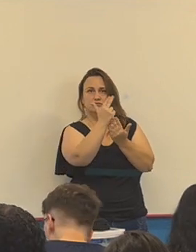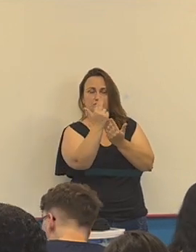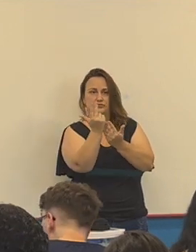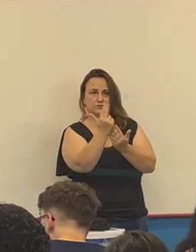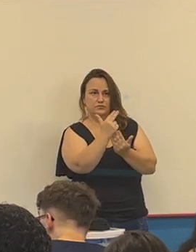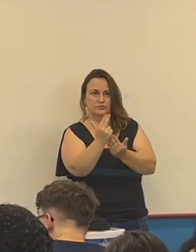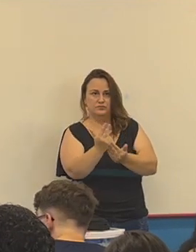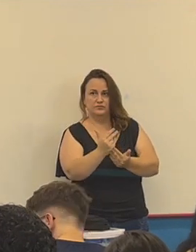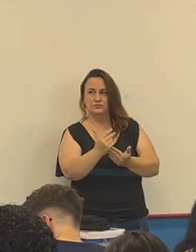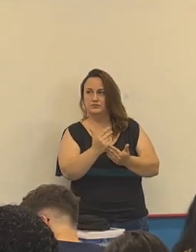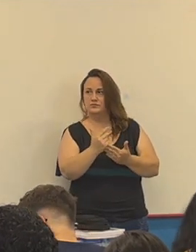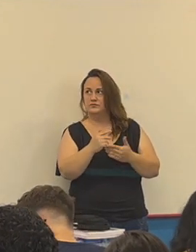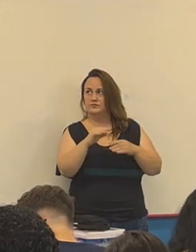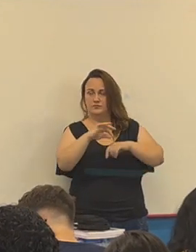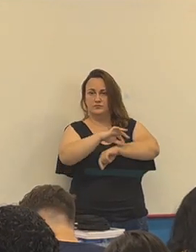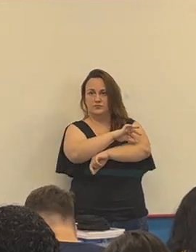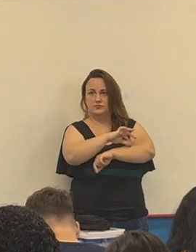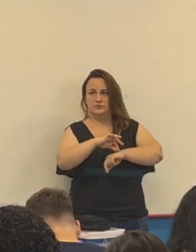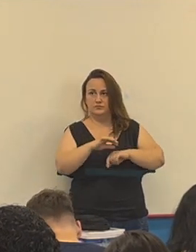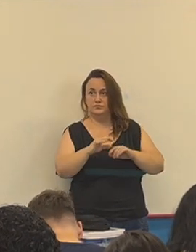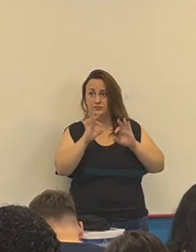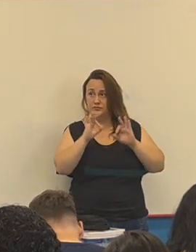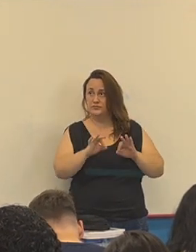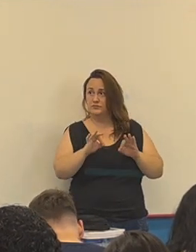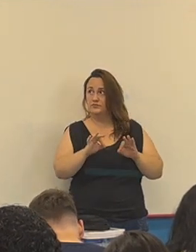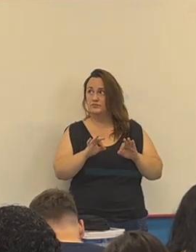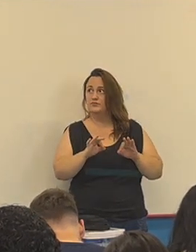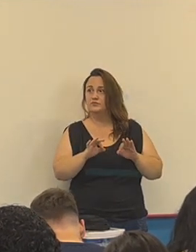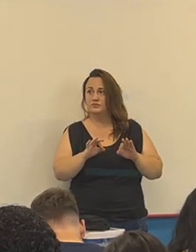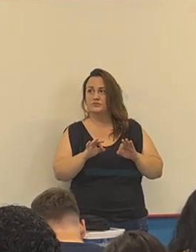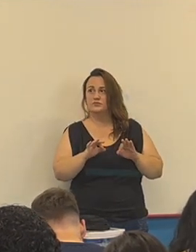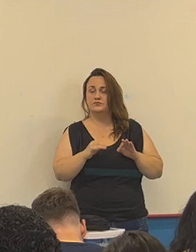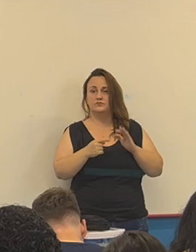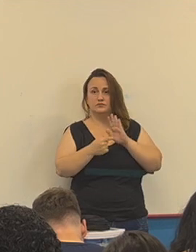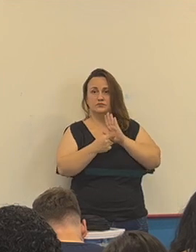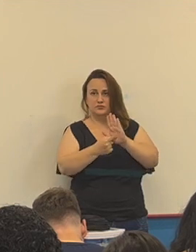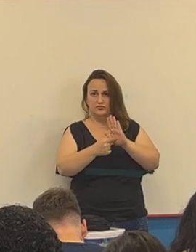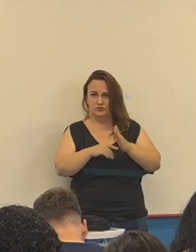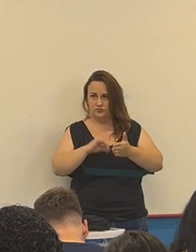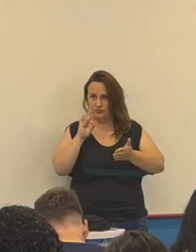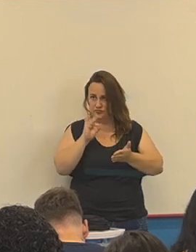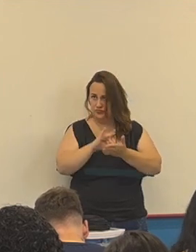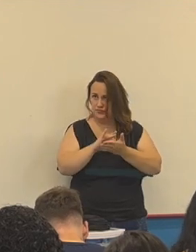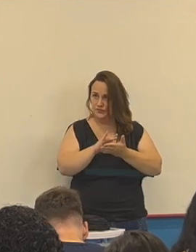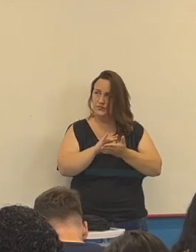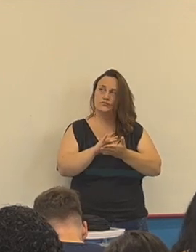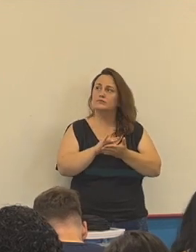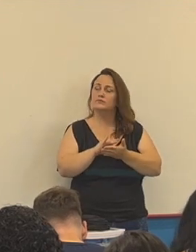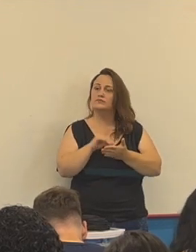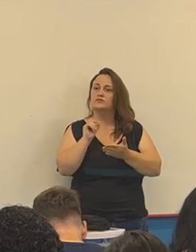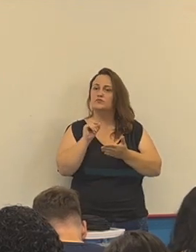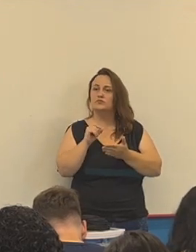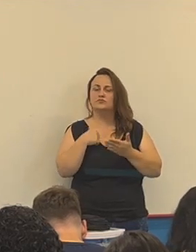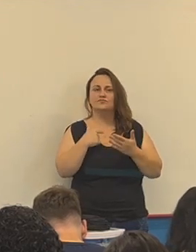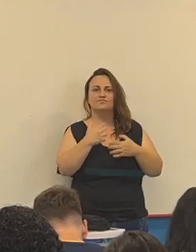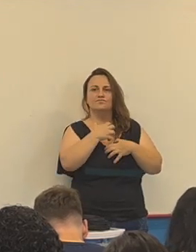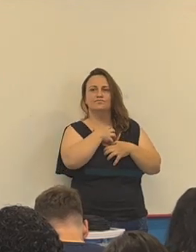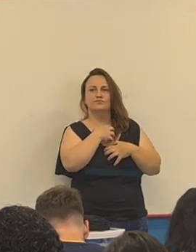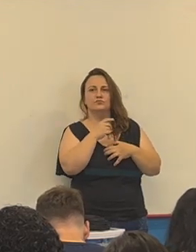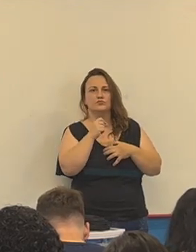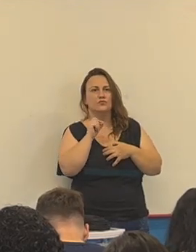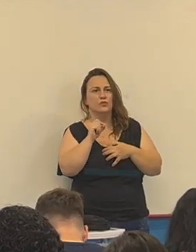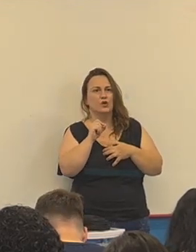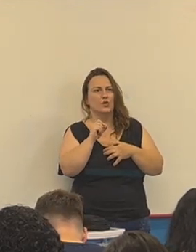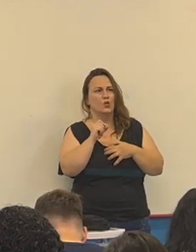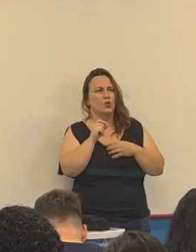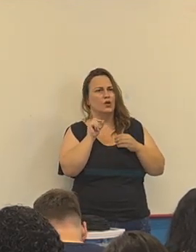ambientes, a arquitetura mesmo, mais realistas, eu comecei a ficar muito